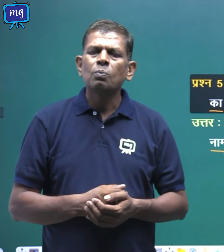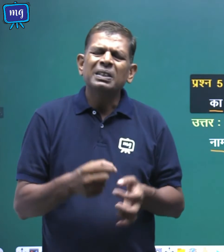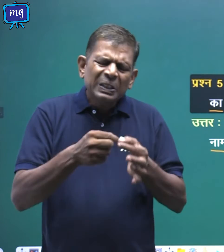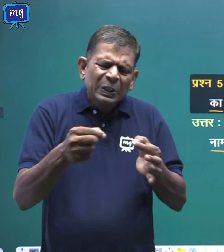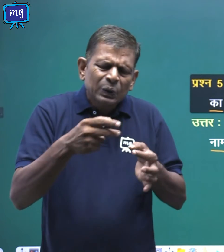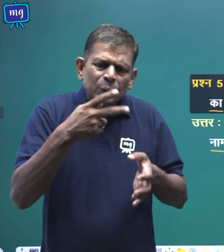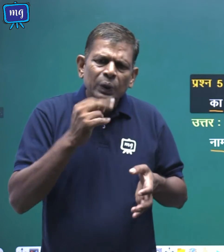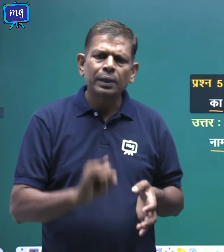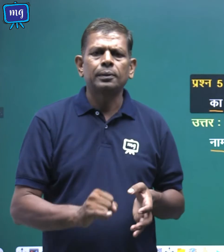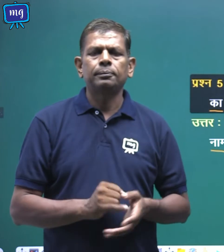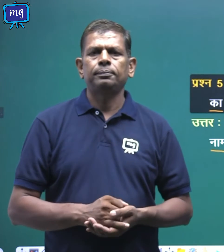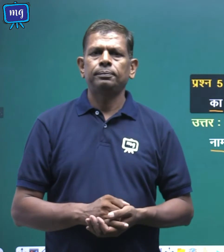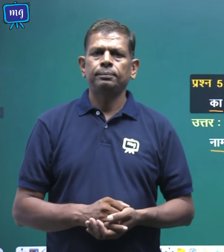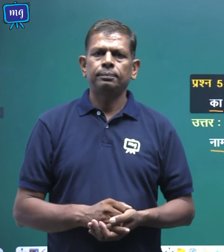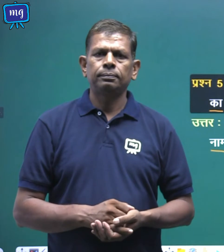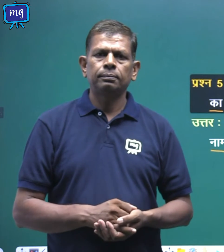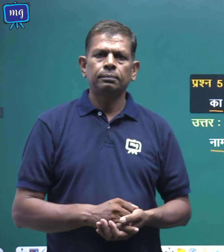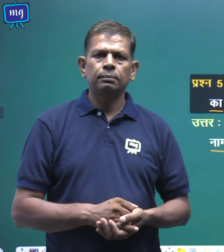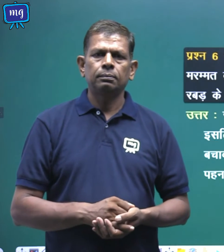तंतु है।